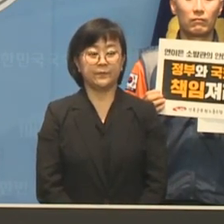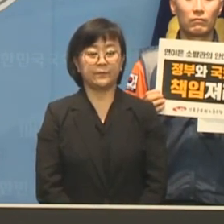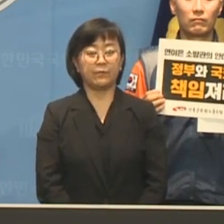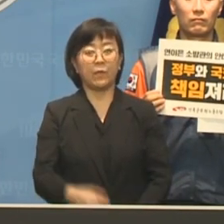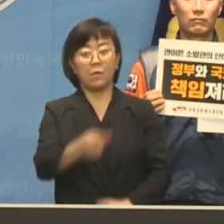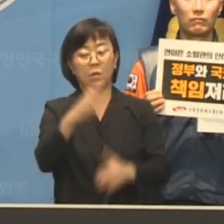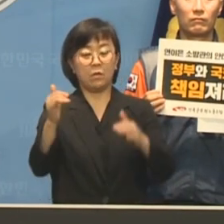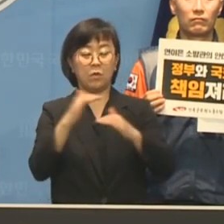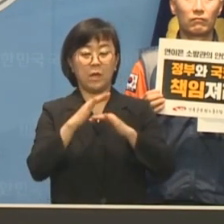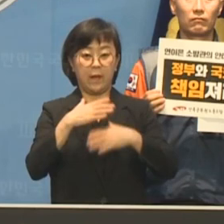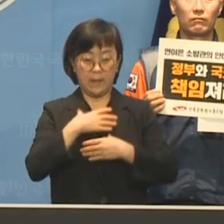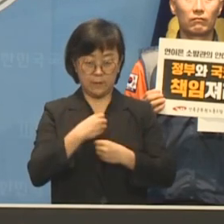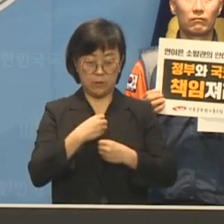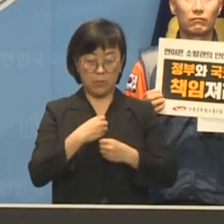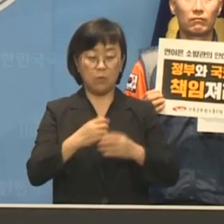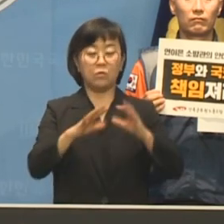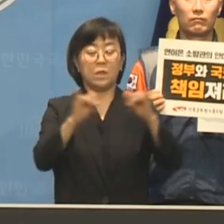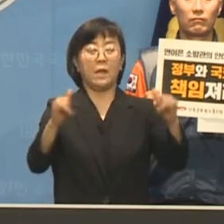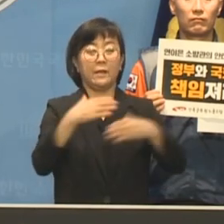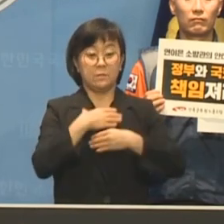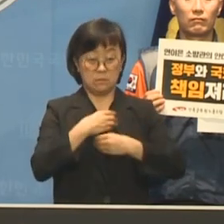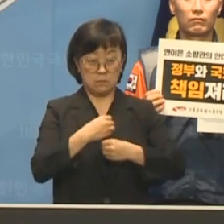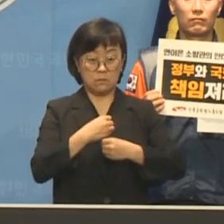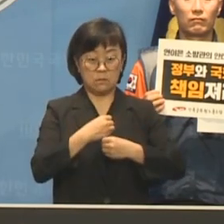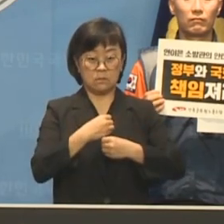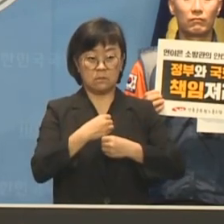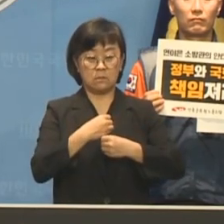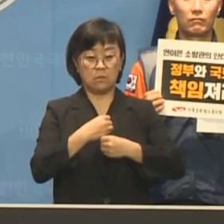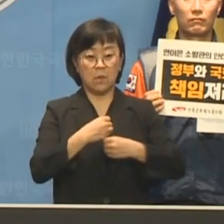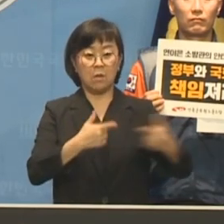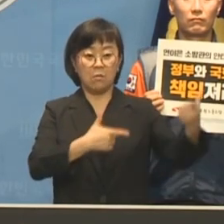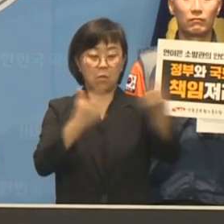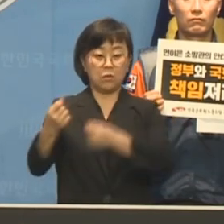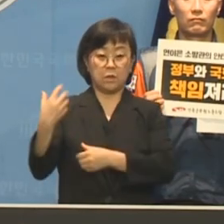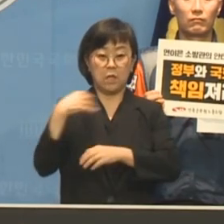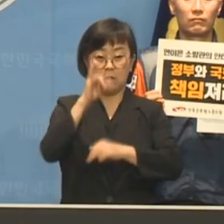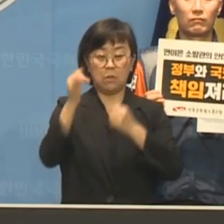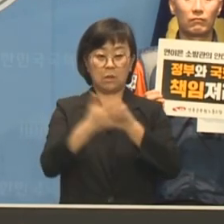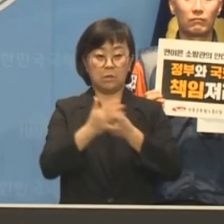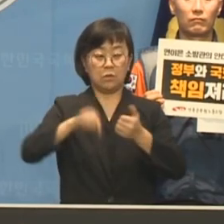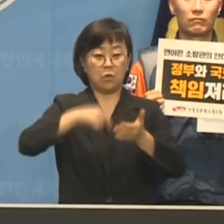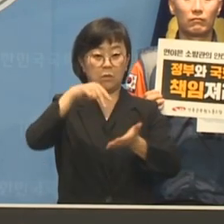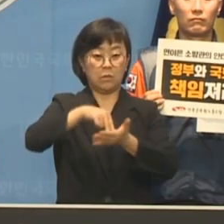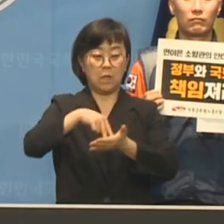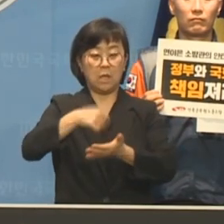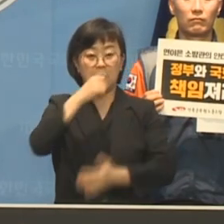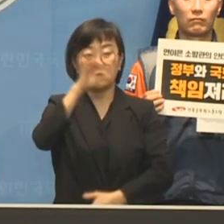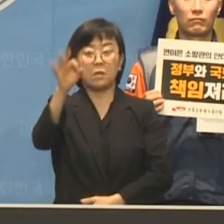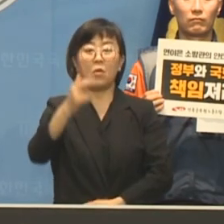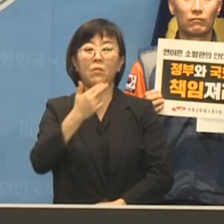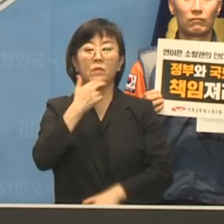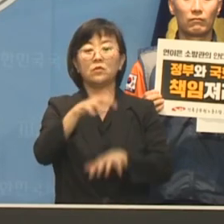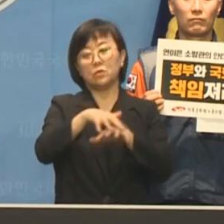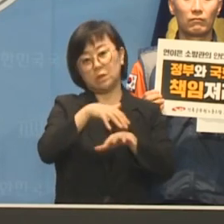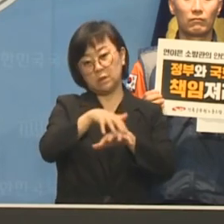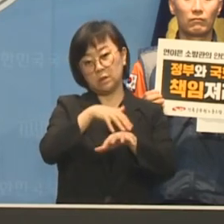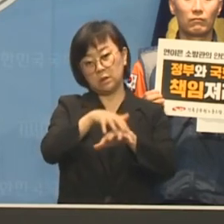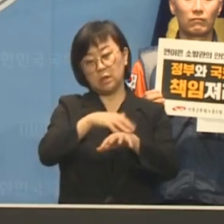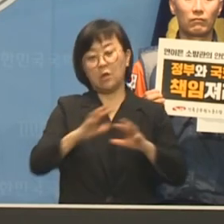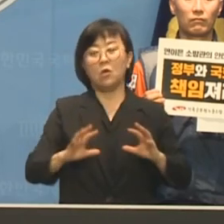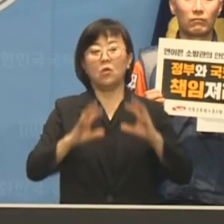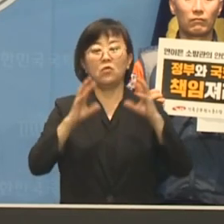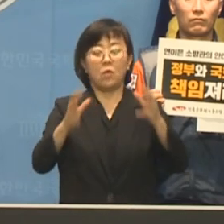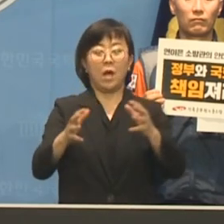소방관의 안전, 국민의 안전, 모두를 책임지는 독립된 예산 한 푼 가진 것 없는 조직,